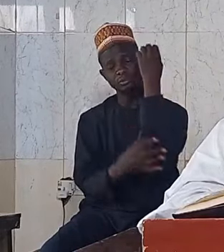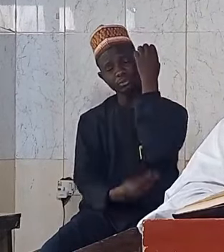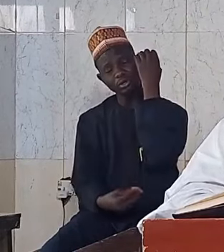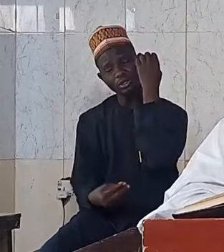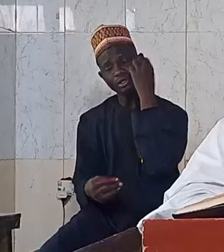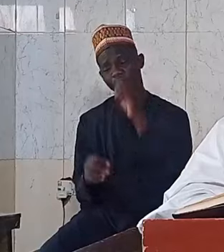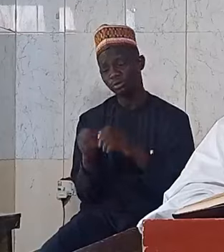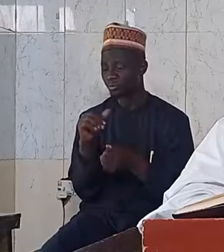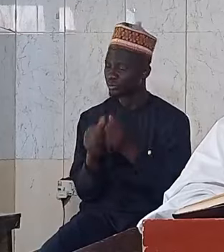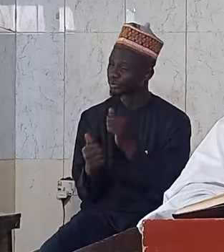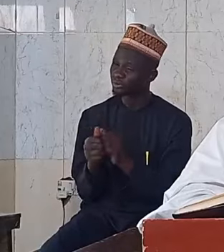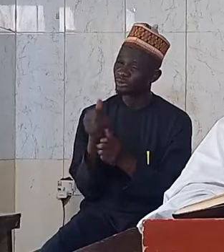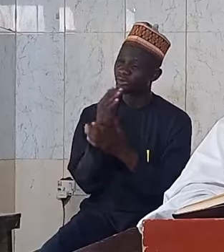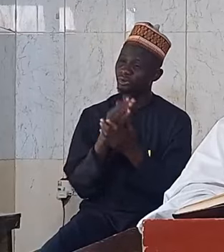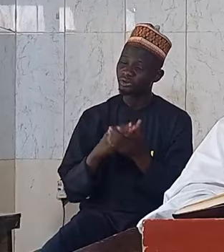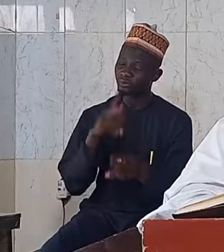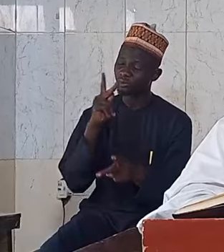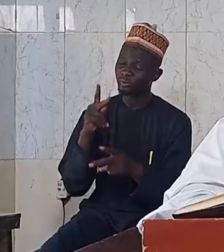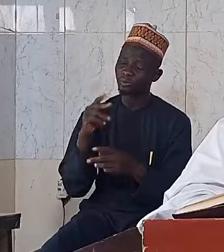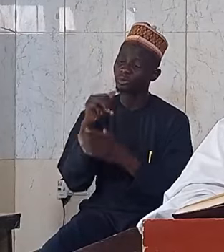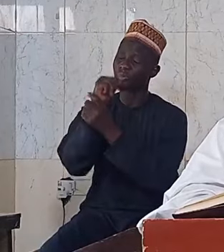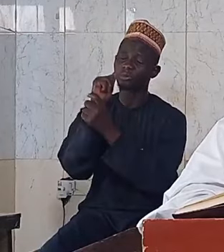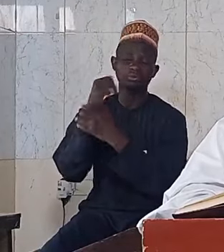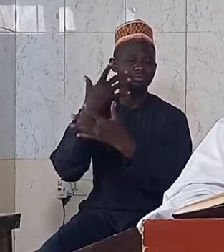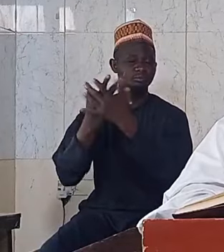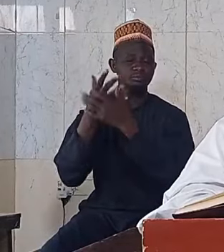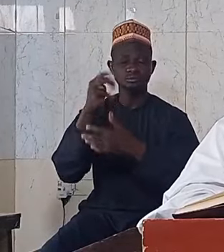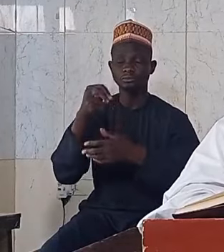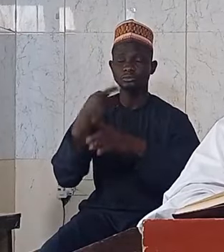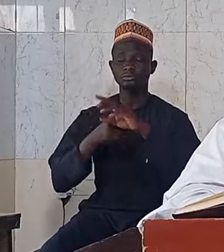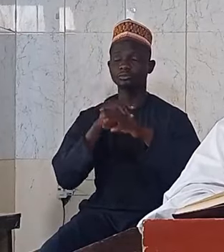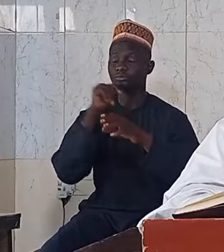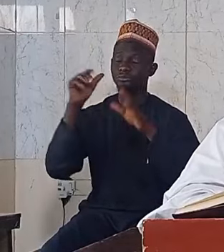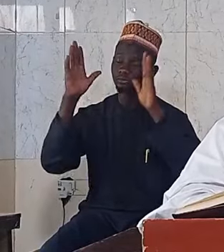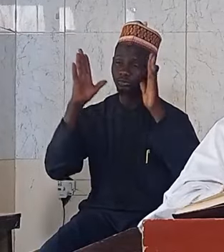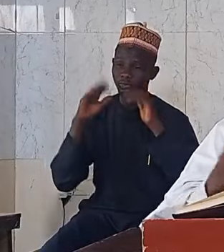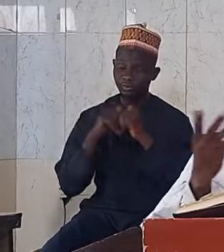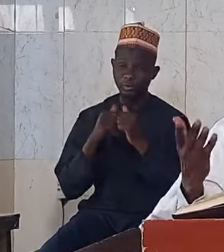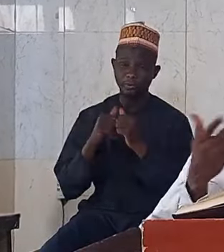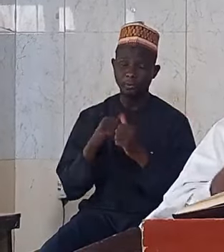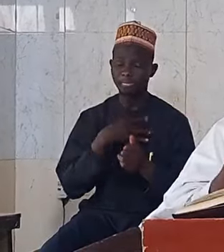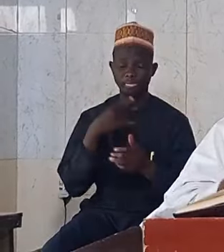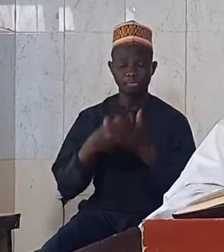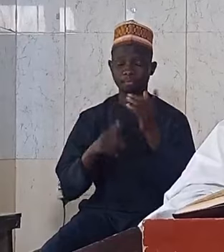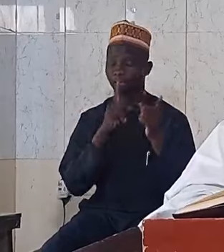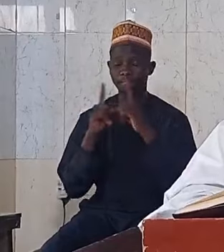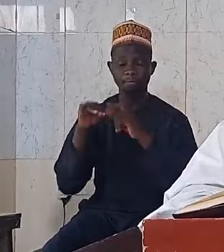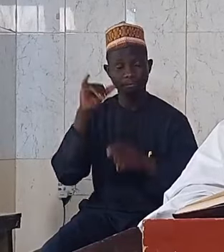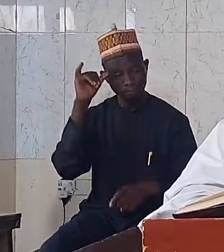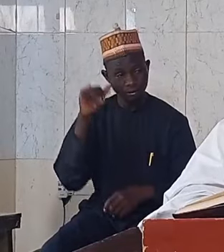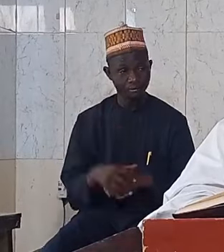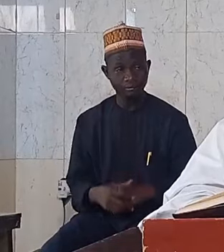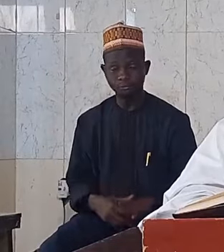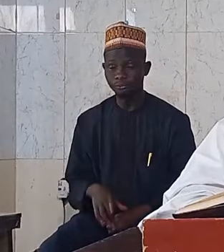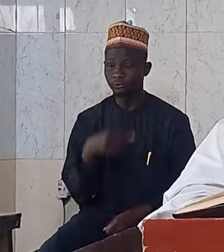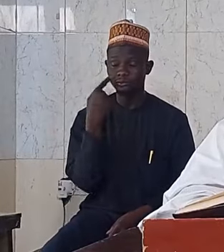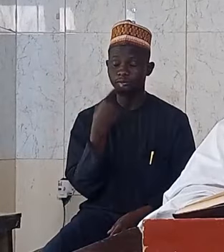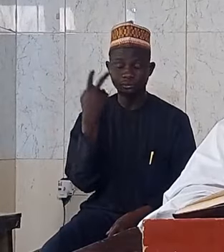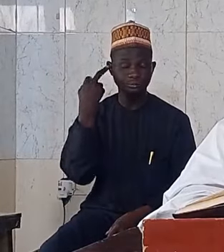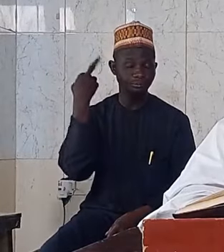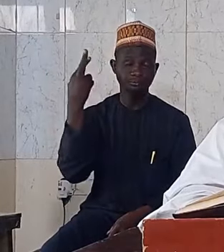kaman mene wasu ne suka kama shi suka tsare shi daga cikin kafirai irin zancen da muka yi jiya waɗanda aka